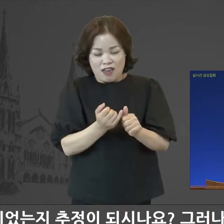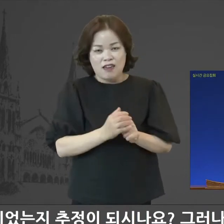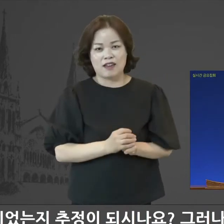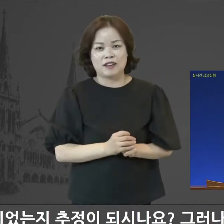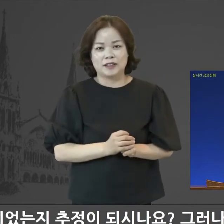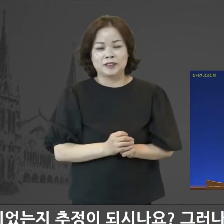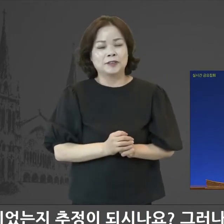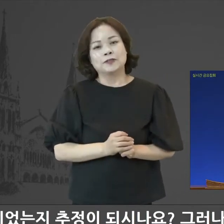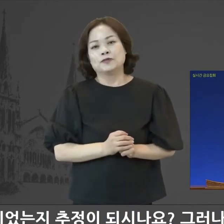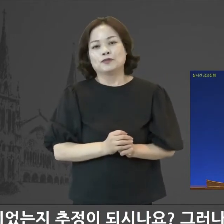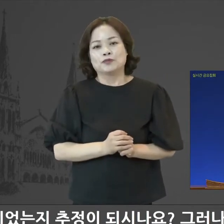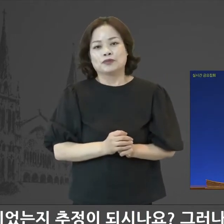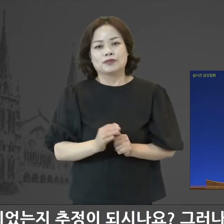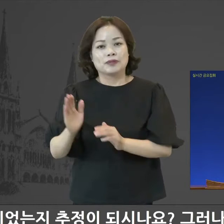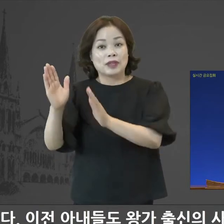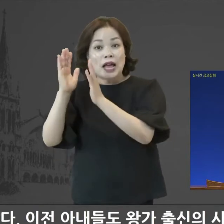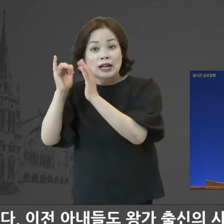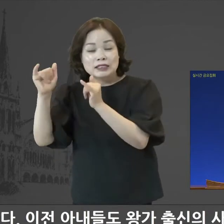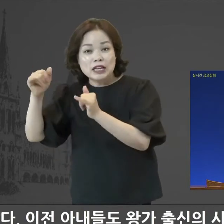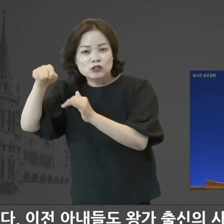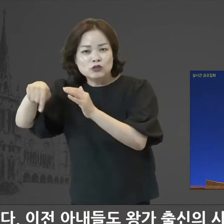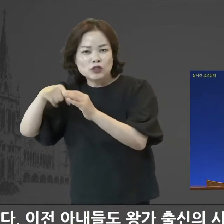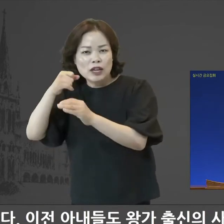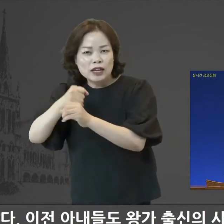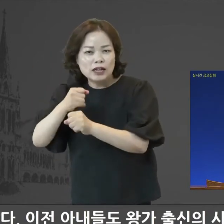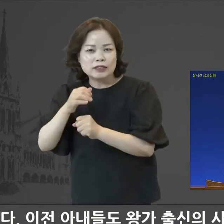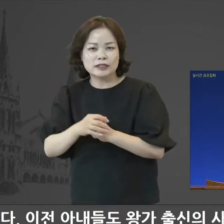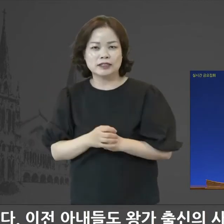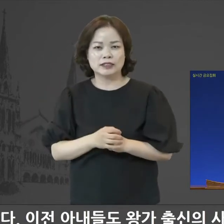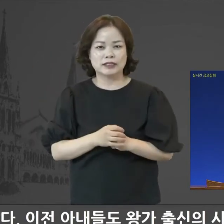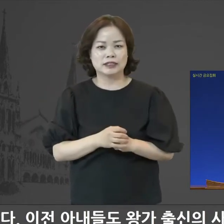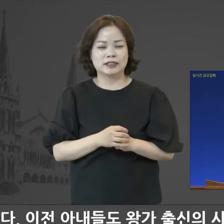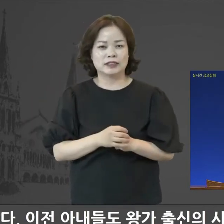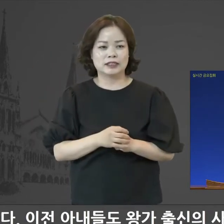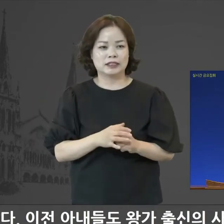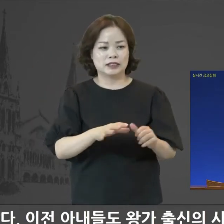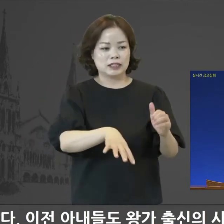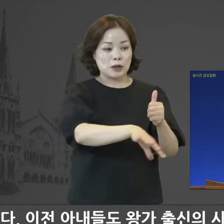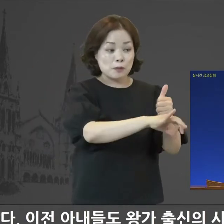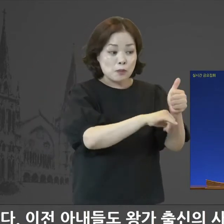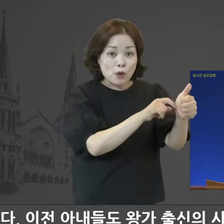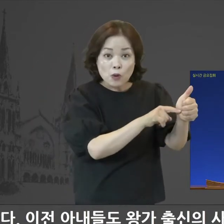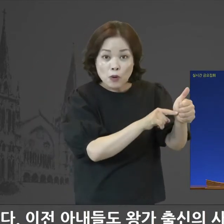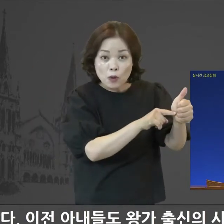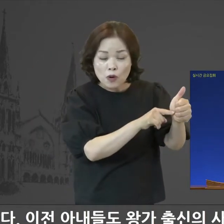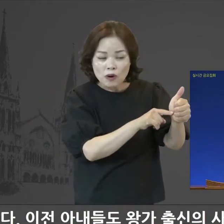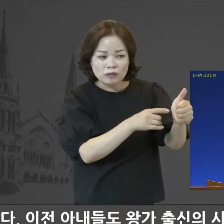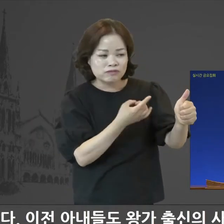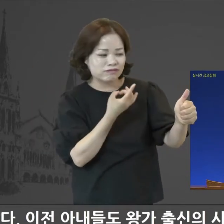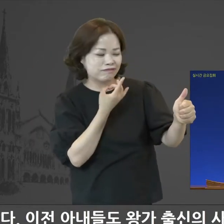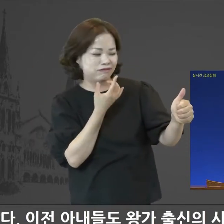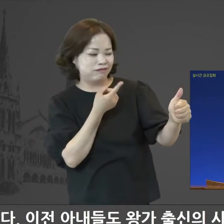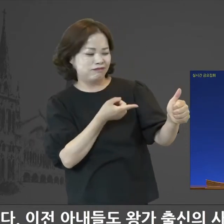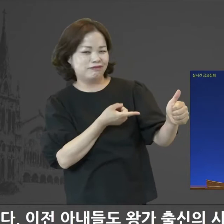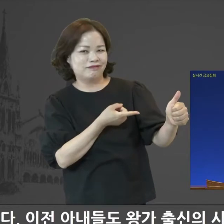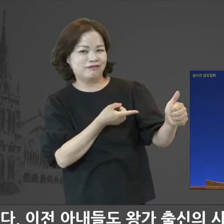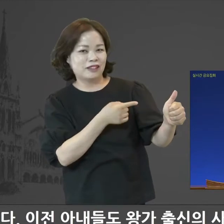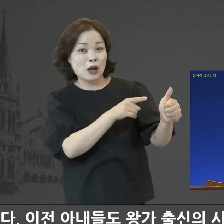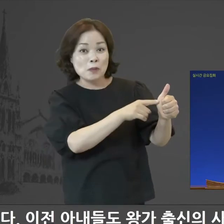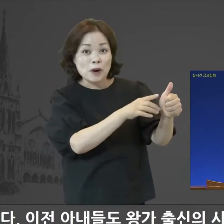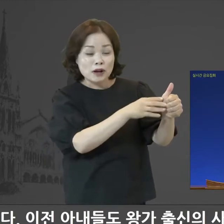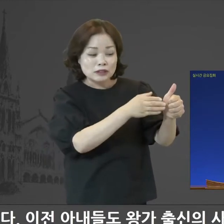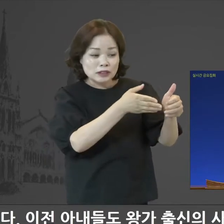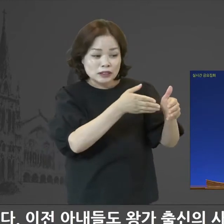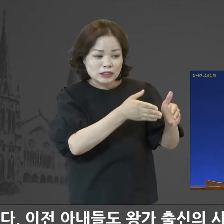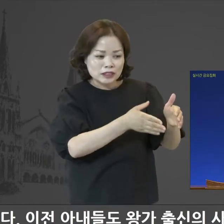F.F. 브루스라는 학자가 사도행전 주석에서 이 벨릭스를 뭐라고 비아냥거리냐면 이 벨릭스가